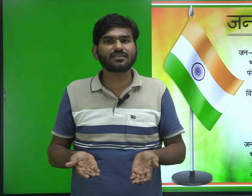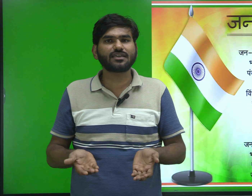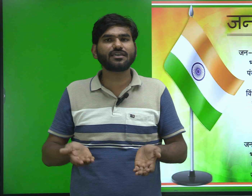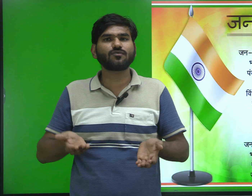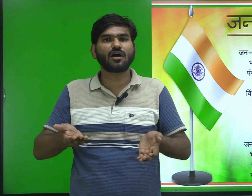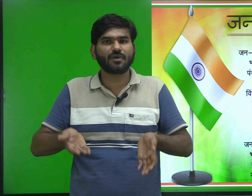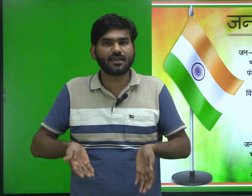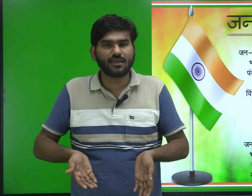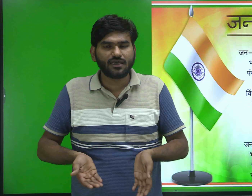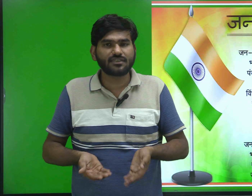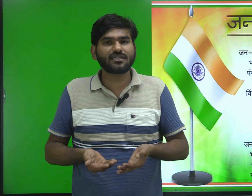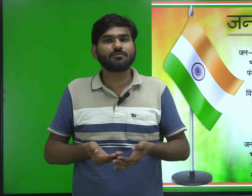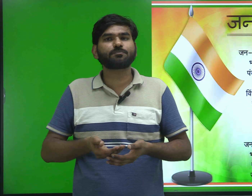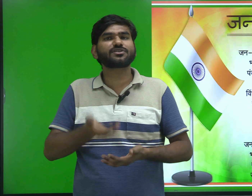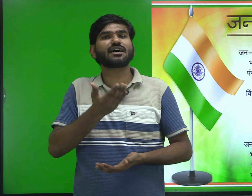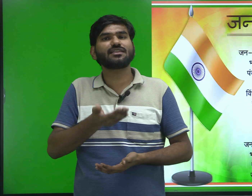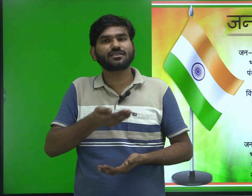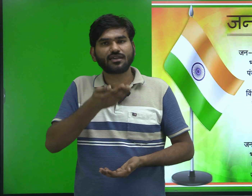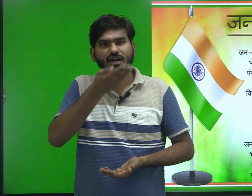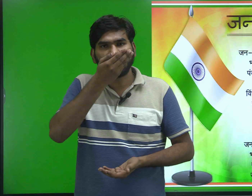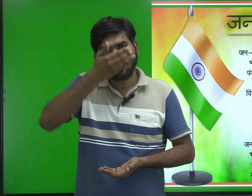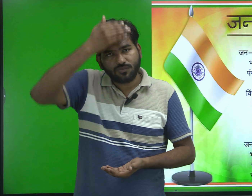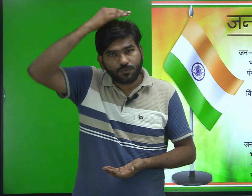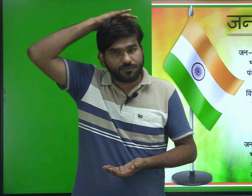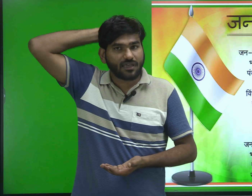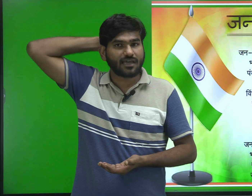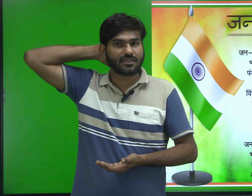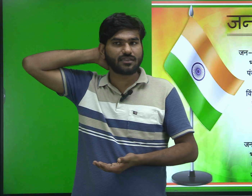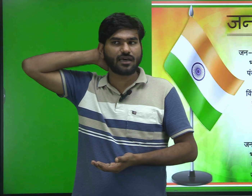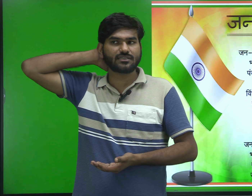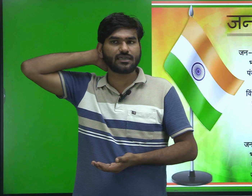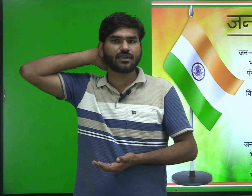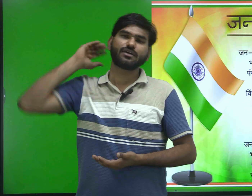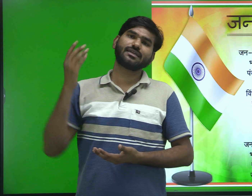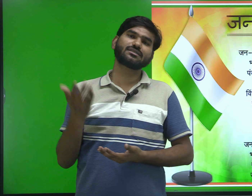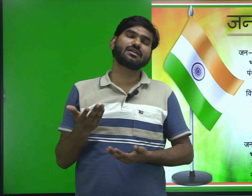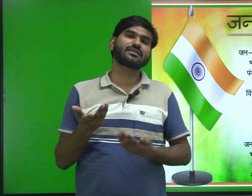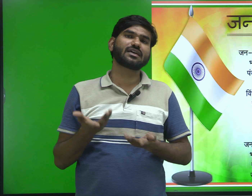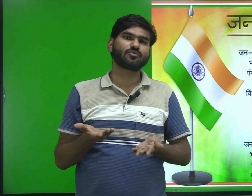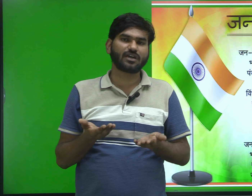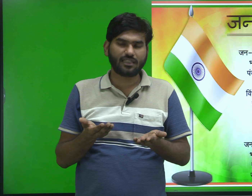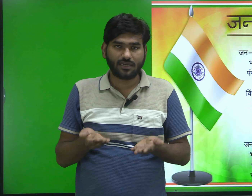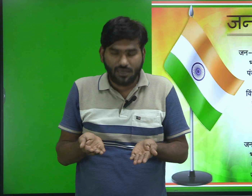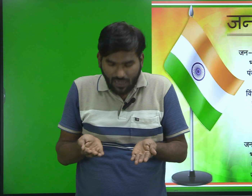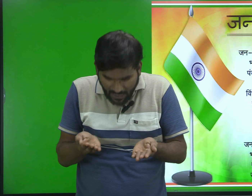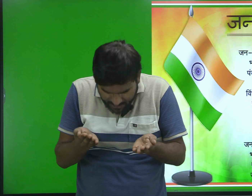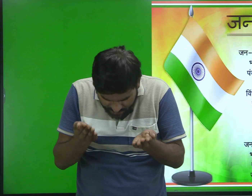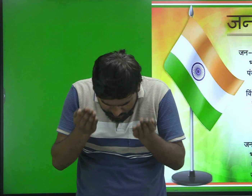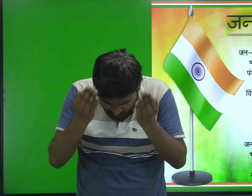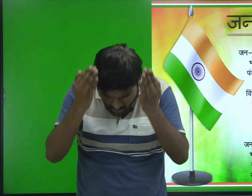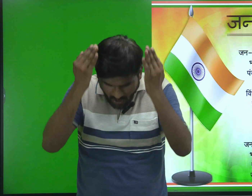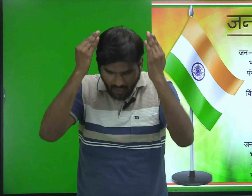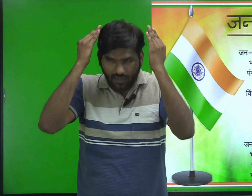कि वो हमारे, जैसे हम प्रसाद लेते हैं, खाया और निकाल लेते हैं ना हाथ से, इस तरीके से आपको निकालना है, आशीष